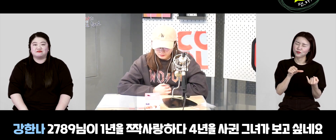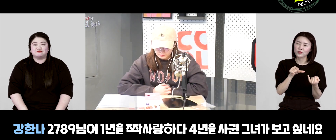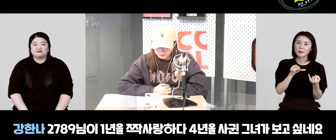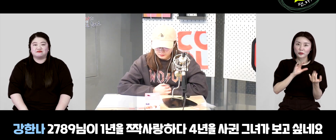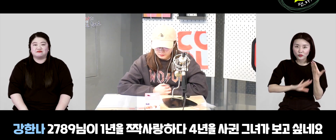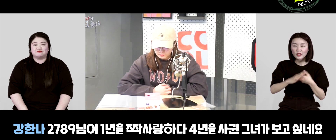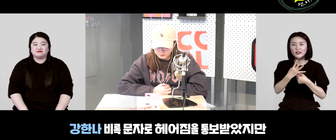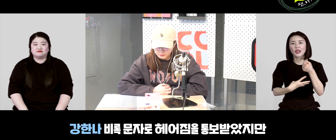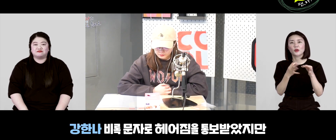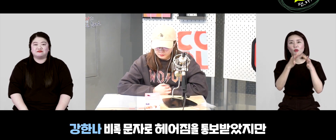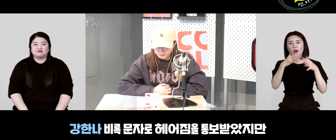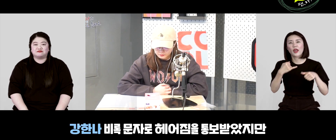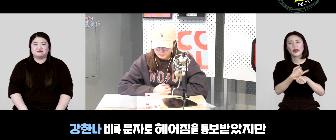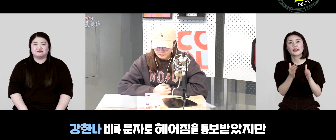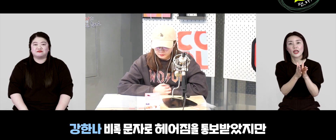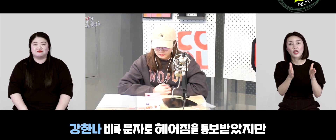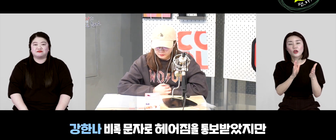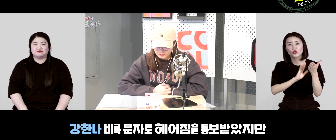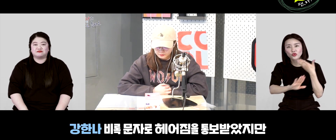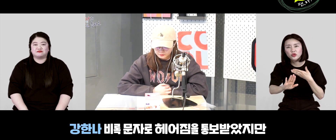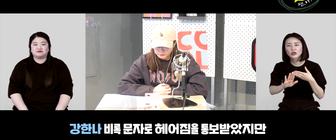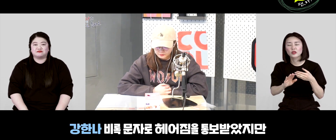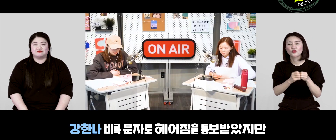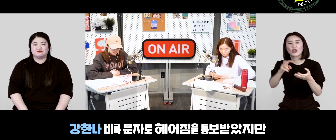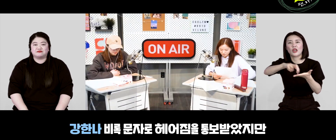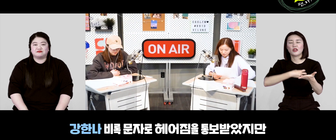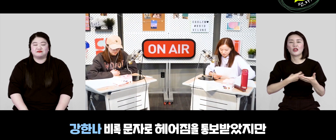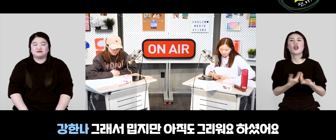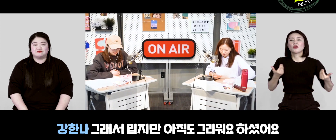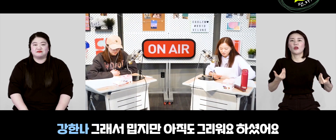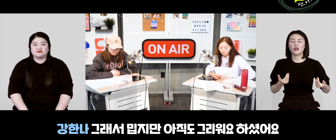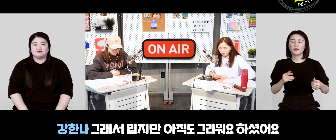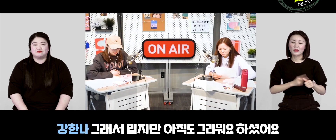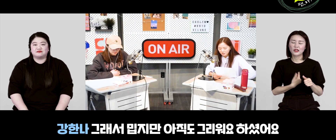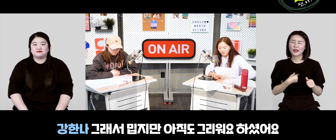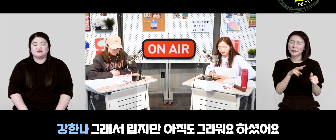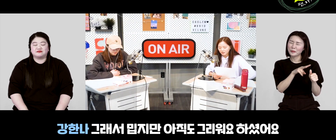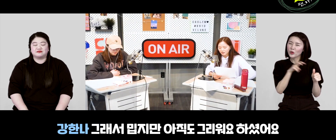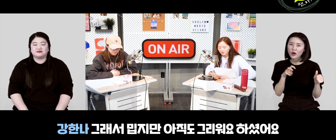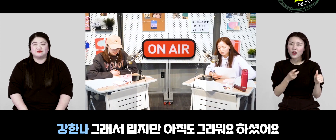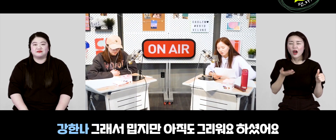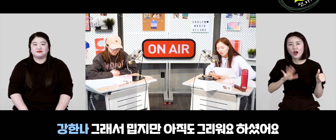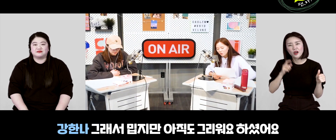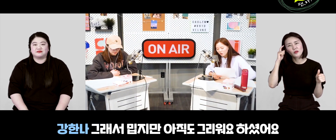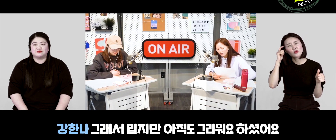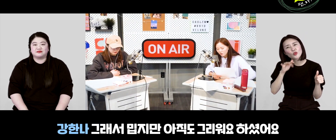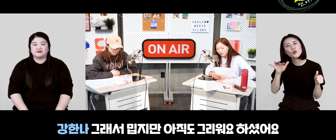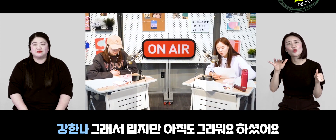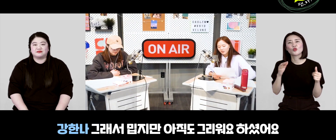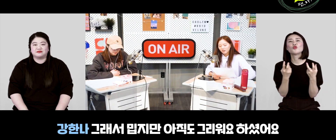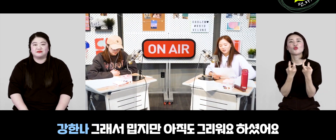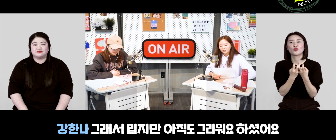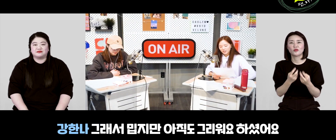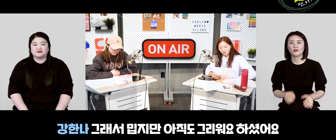보고 싶네요. 비록 문자로 헤어짐을 통보받았지만 그래서 밉지만 아직도